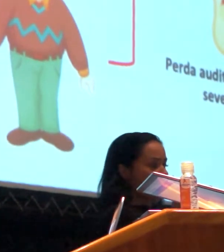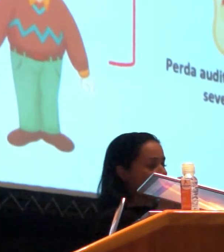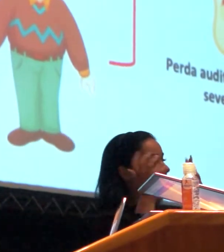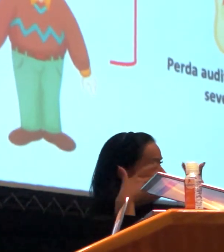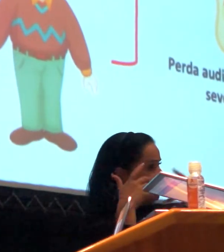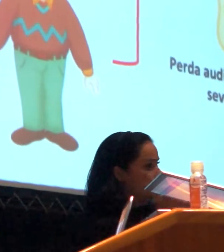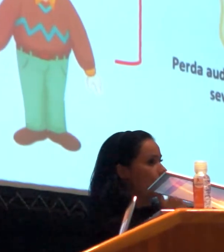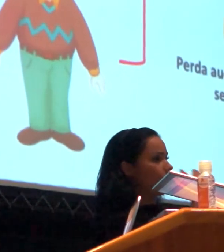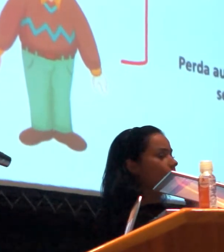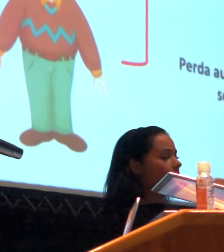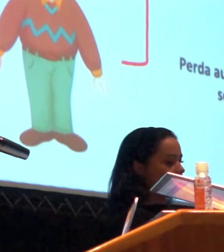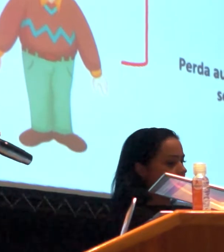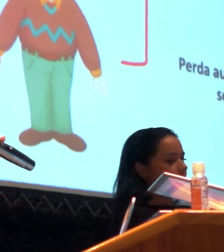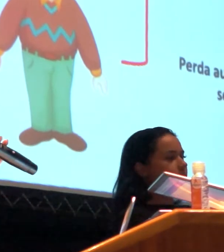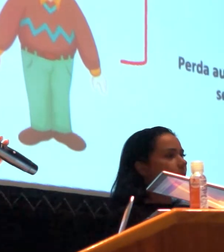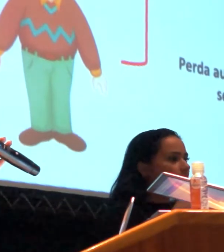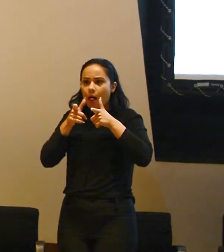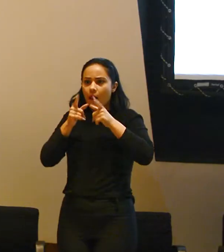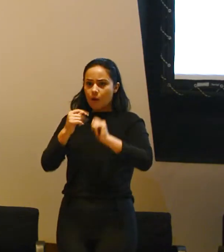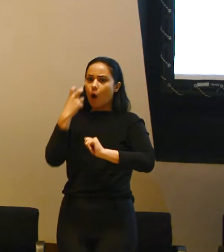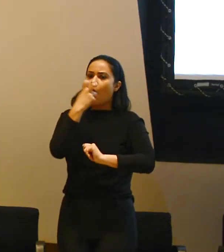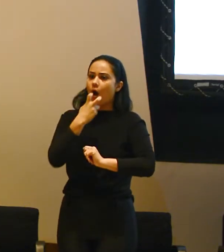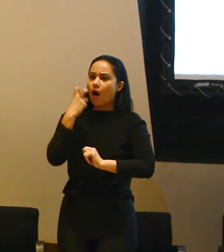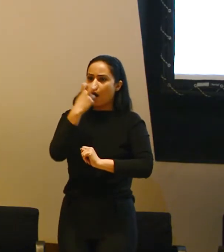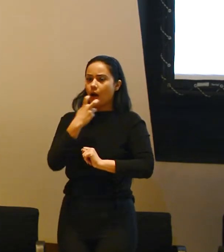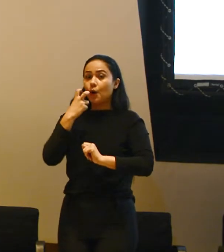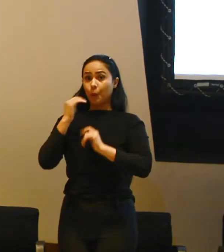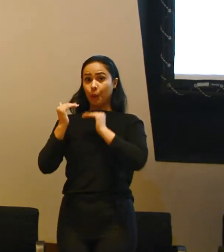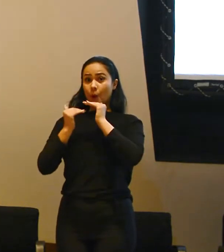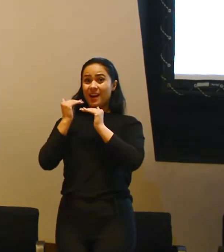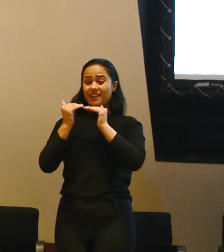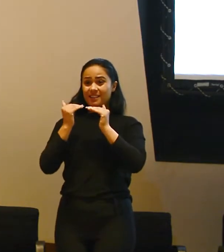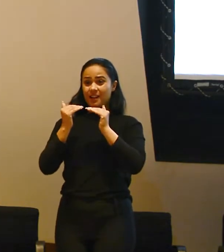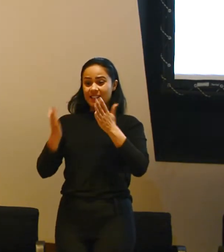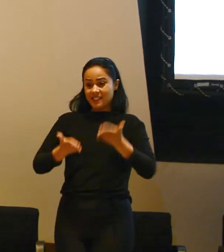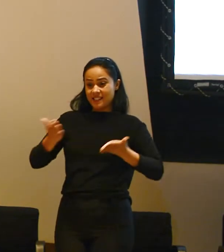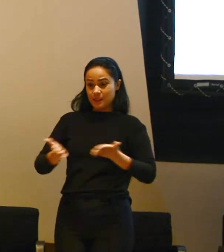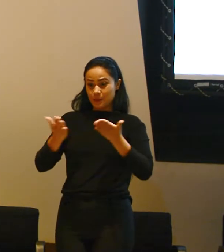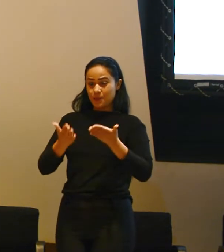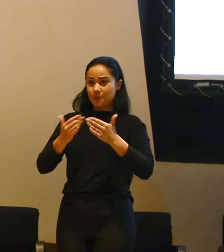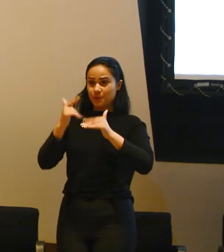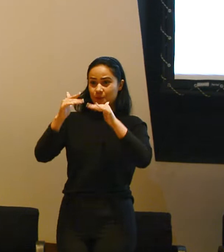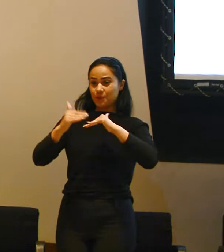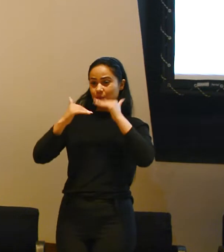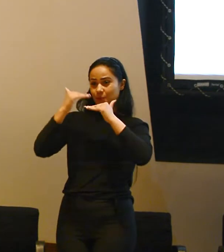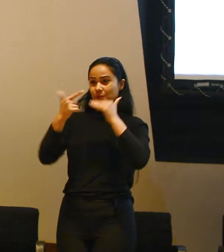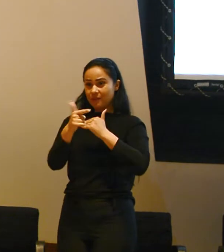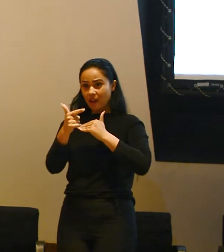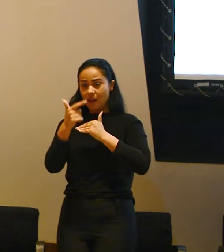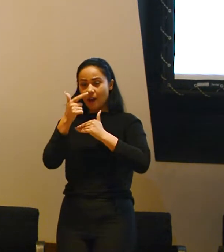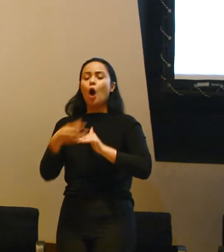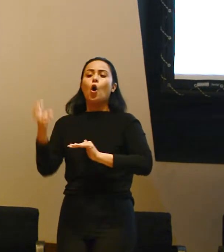desenvolver, para a criança desenvolver a linguagem oral. Quando esse desempenho não acontece, acontece a indicação do implante